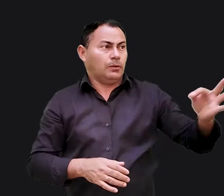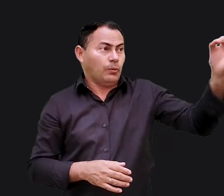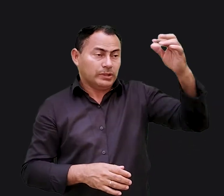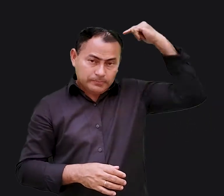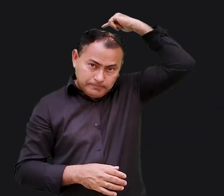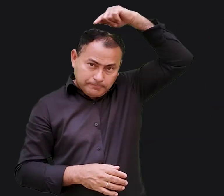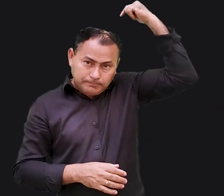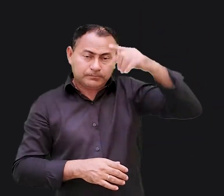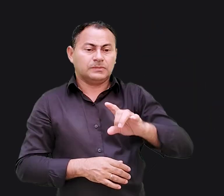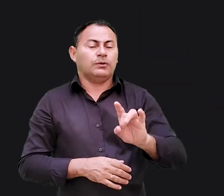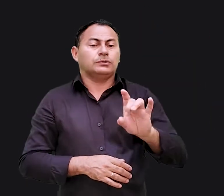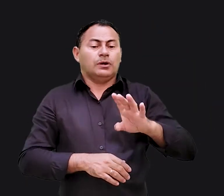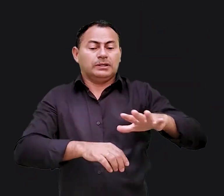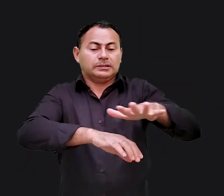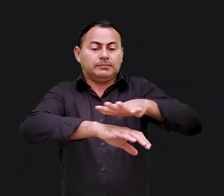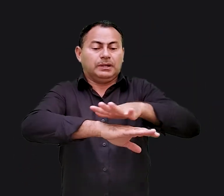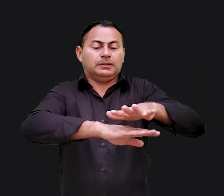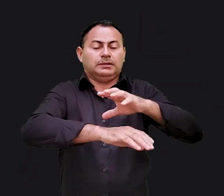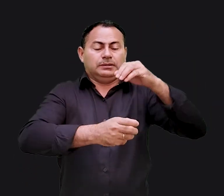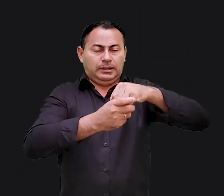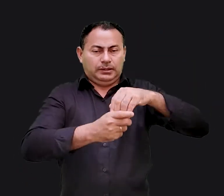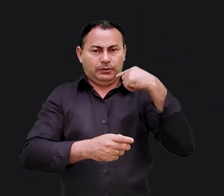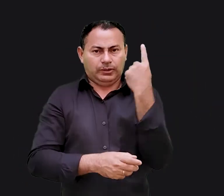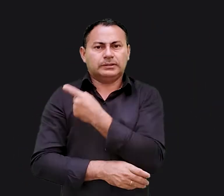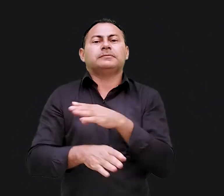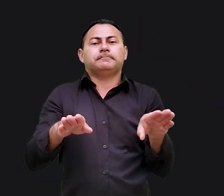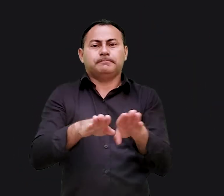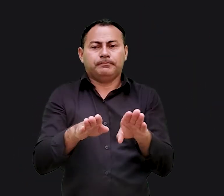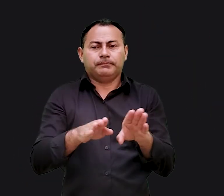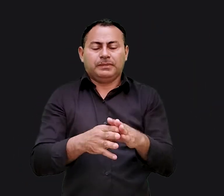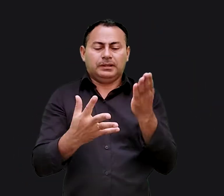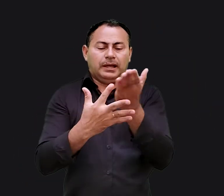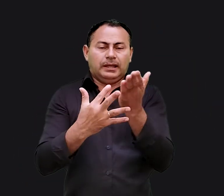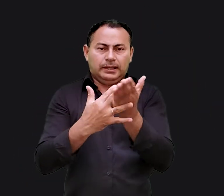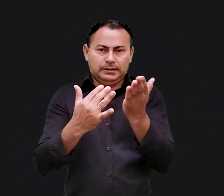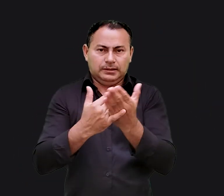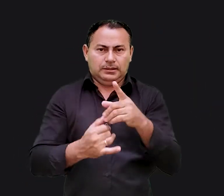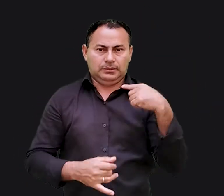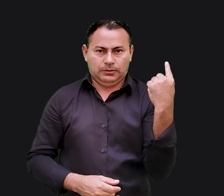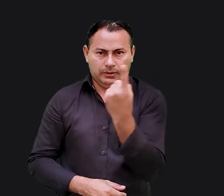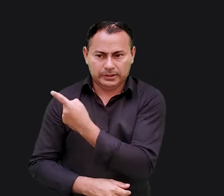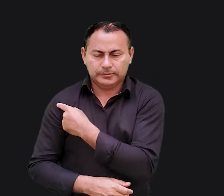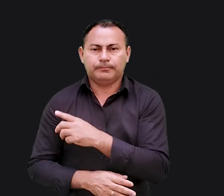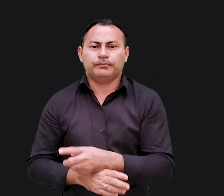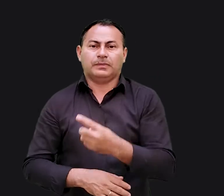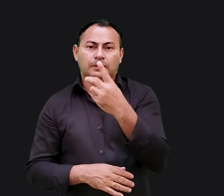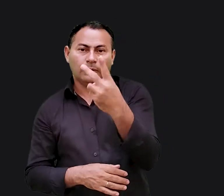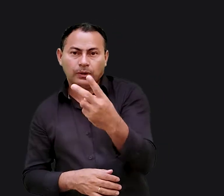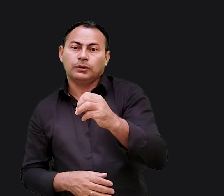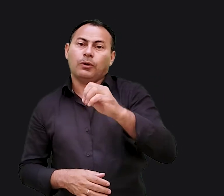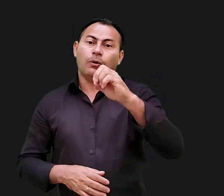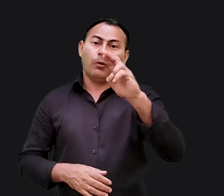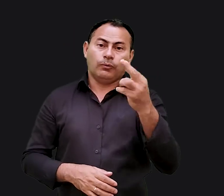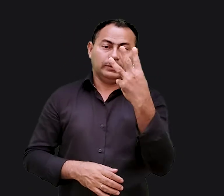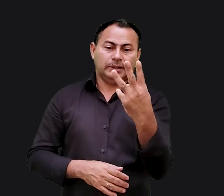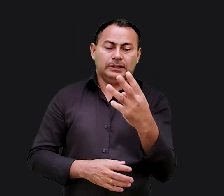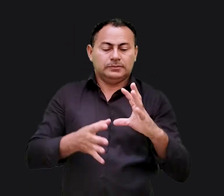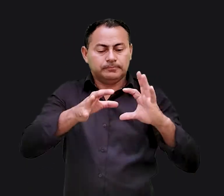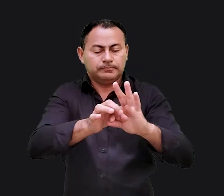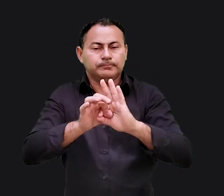Espírito Santo não está apenas sobre nós e em nós, ele também está entre nós. Quando 2 ou 3 se reúnem em